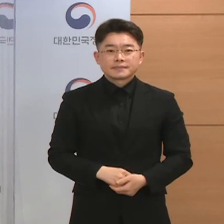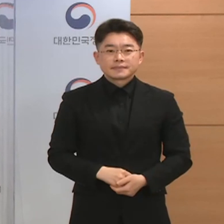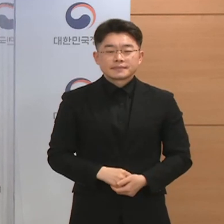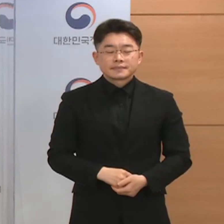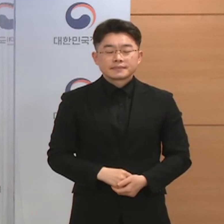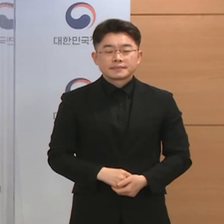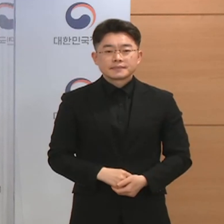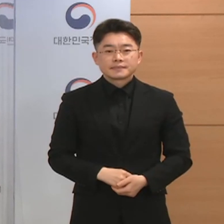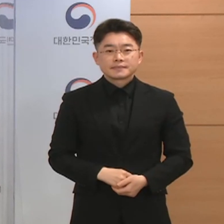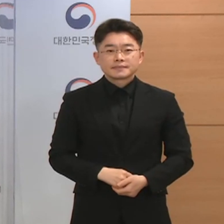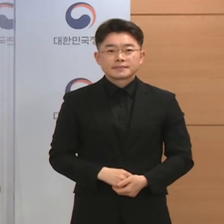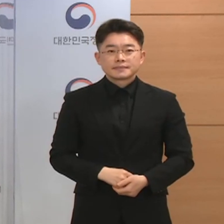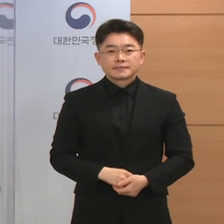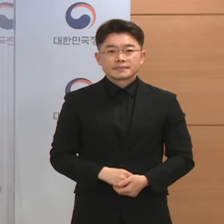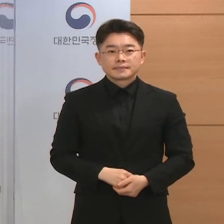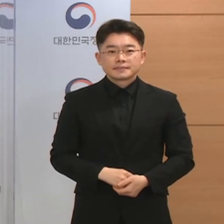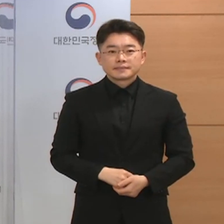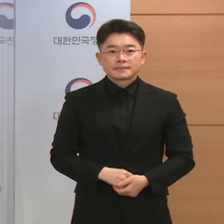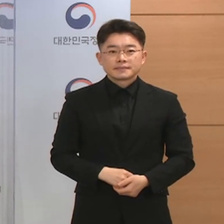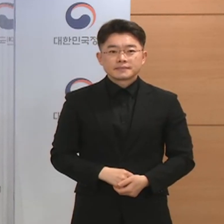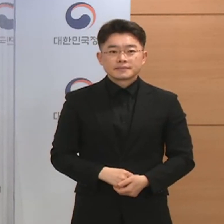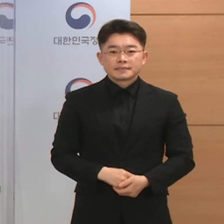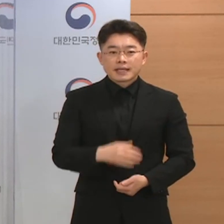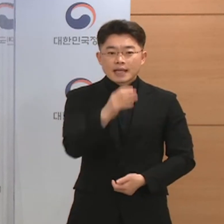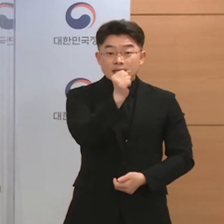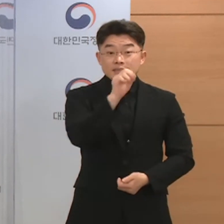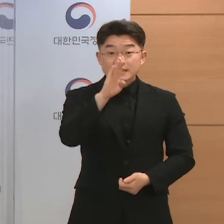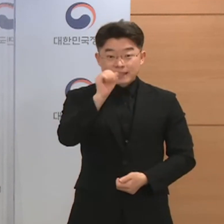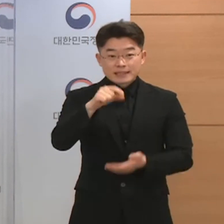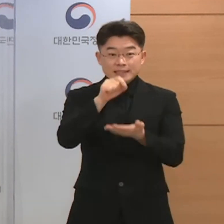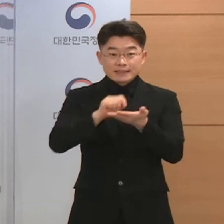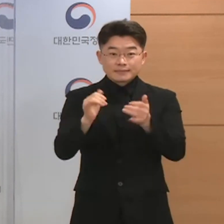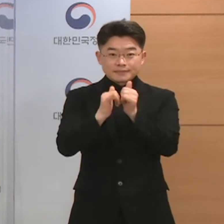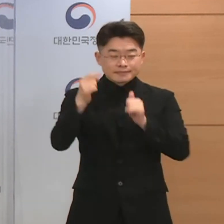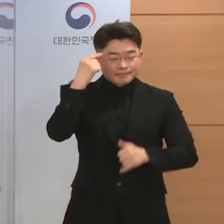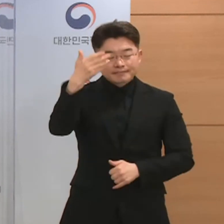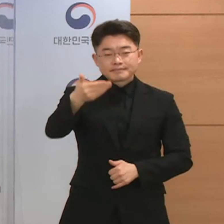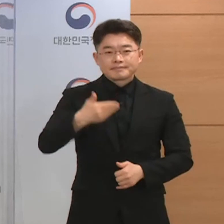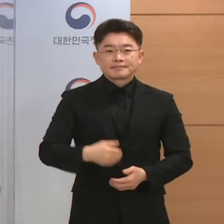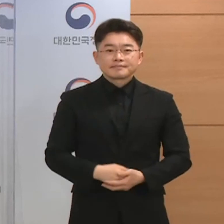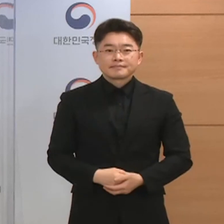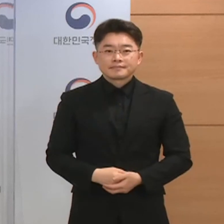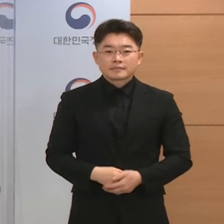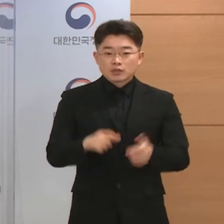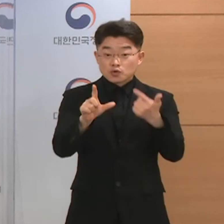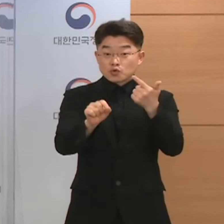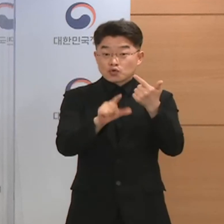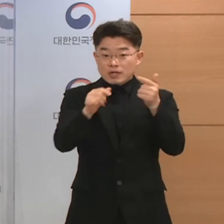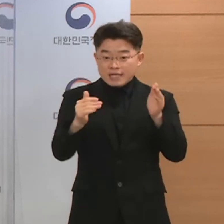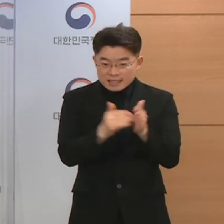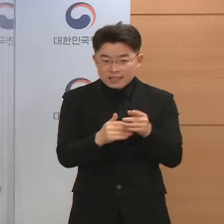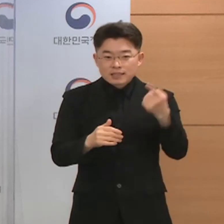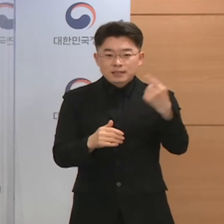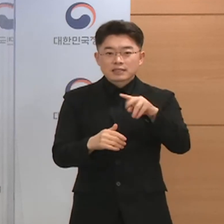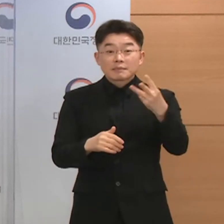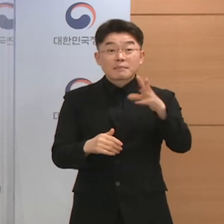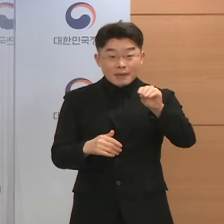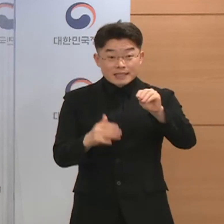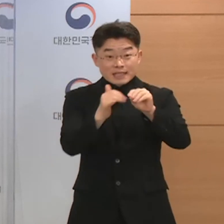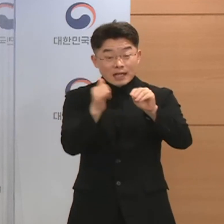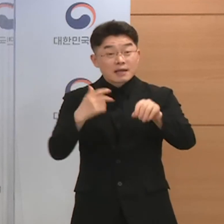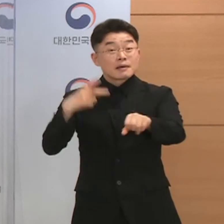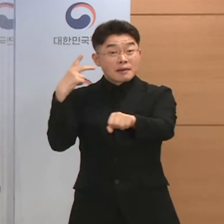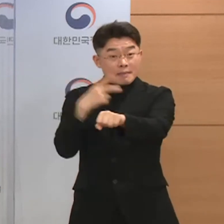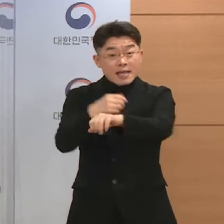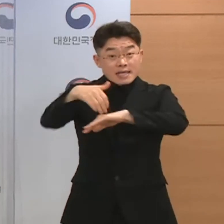않는다고 이해하시면 될 것 같습니다. SBS 박수진 기자님 질의입니다. 1300만 명 접종 전제에 대해 명확히